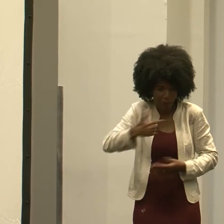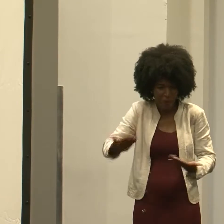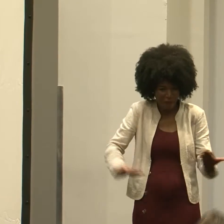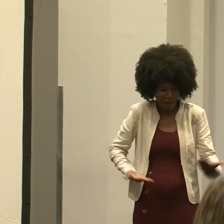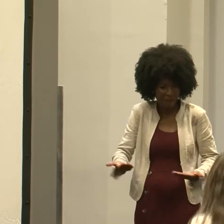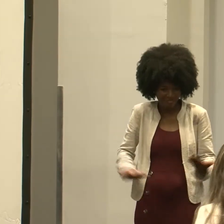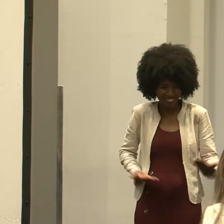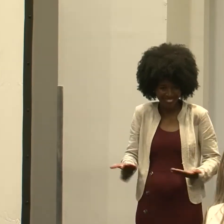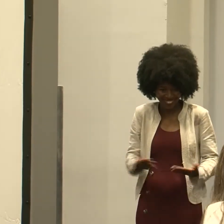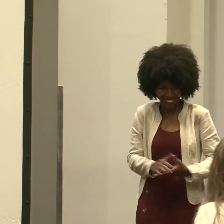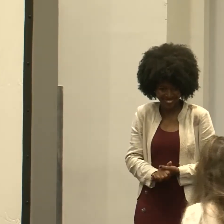mediadora,